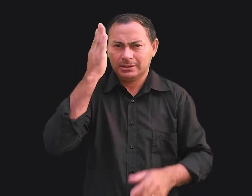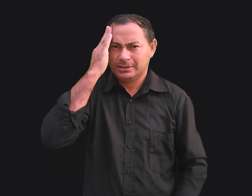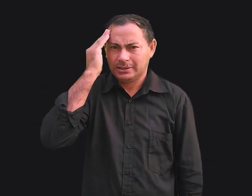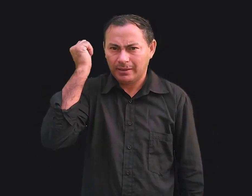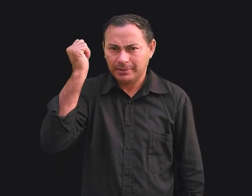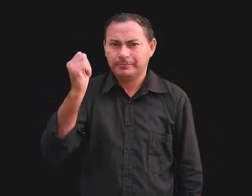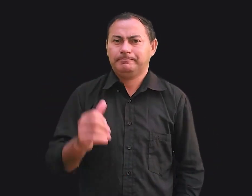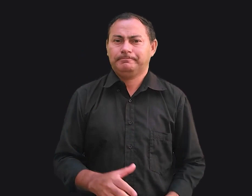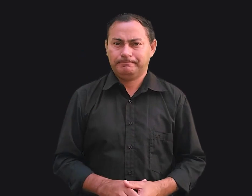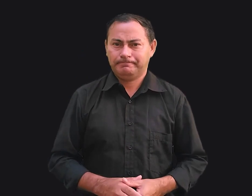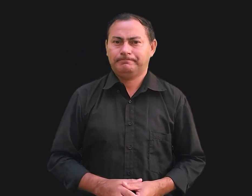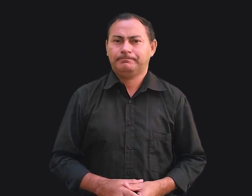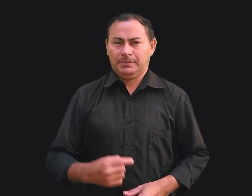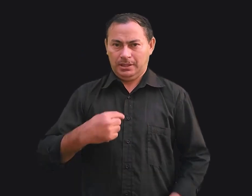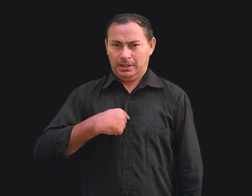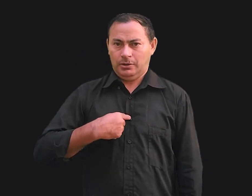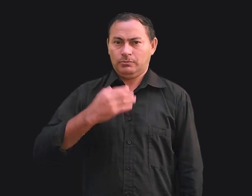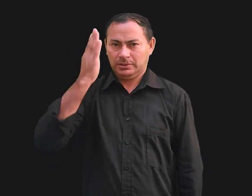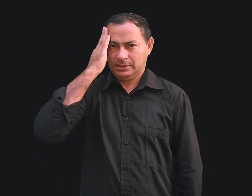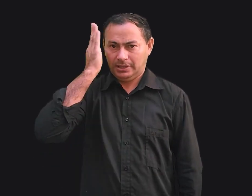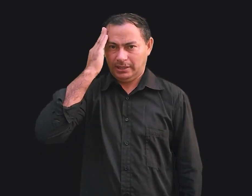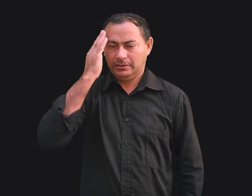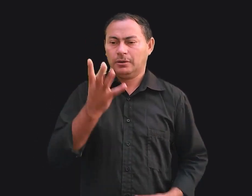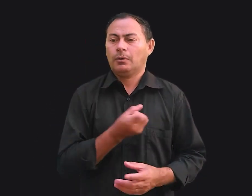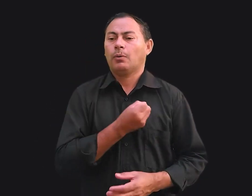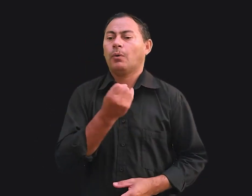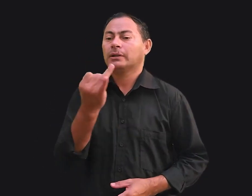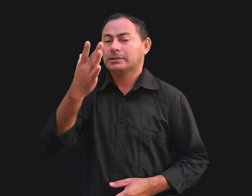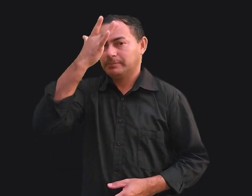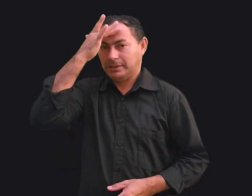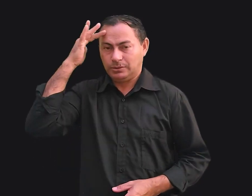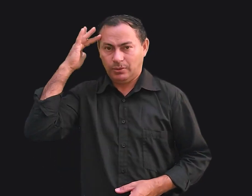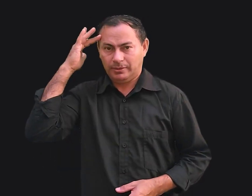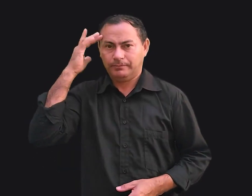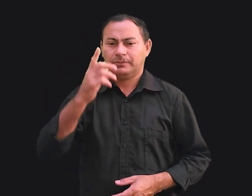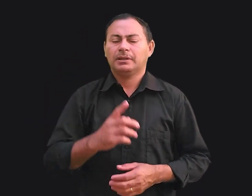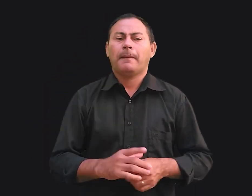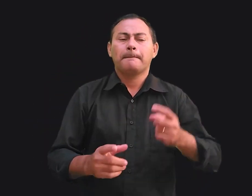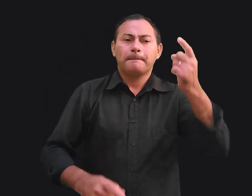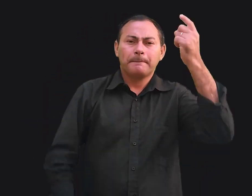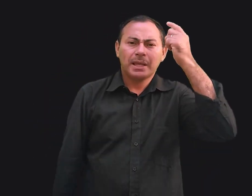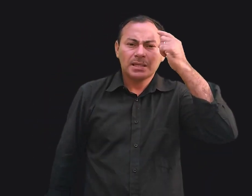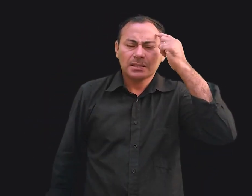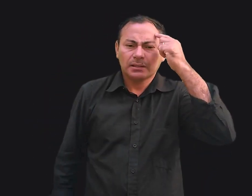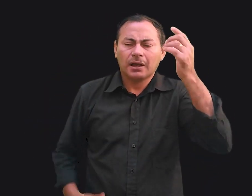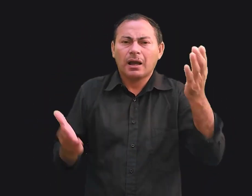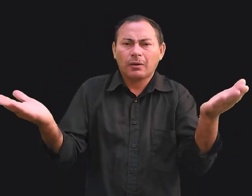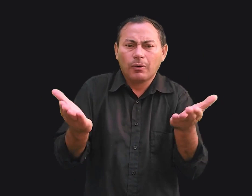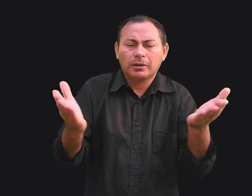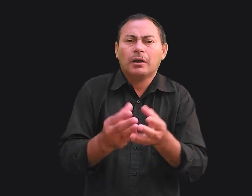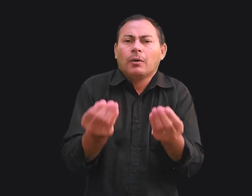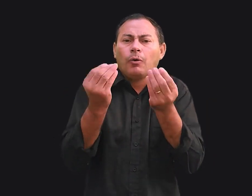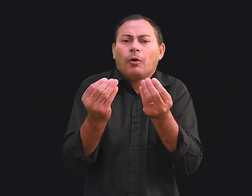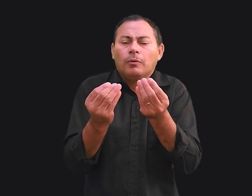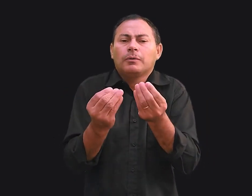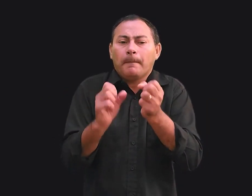sabe? Eu sei que muitas pessoas estão pensando agora de como realmente